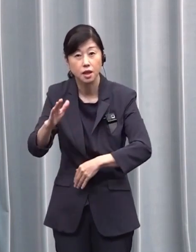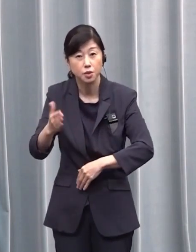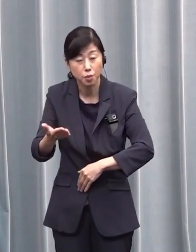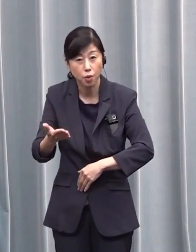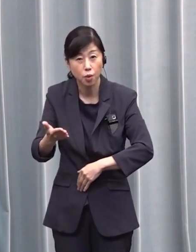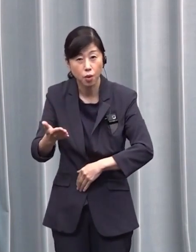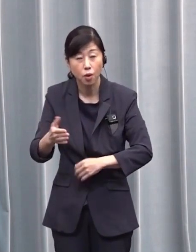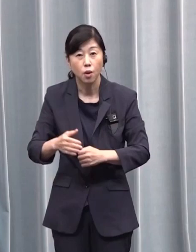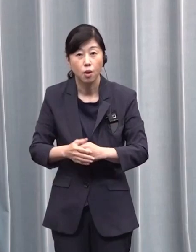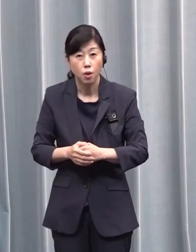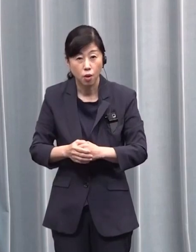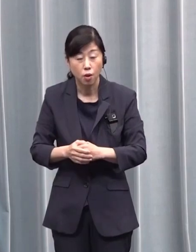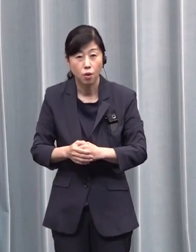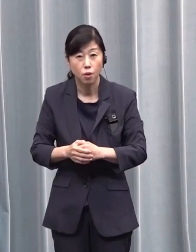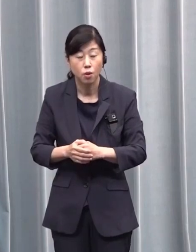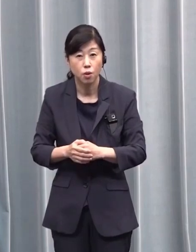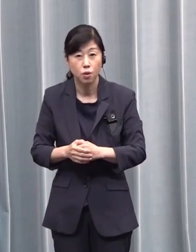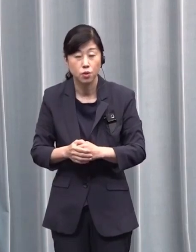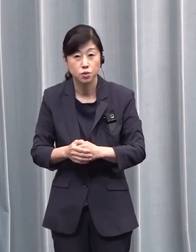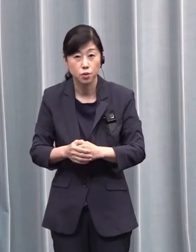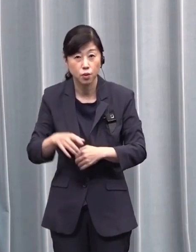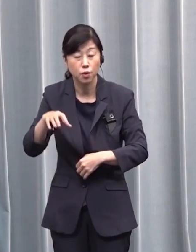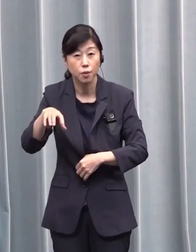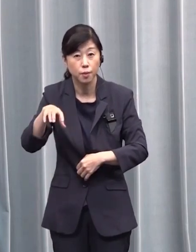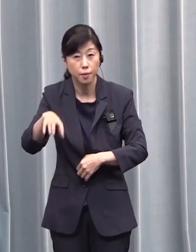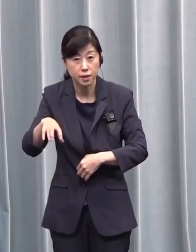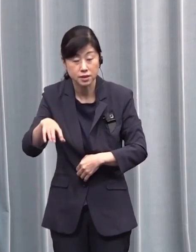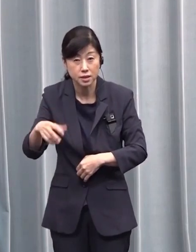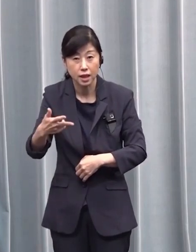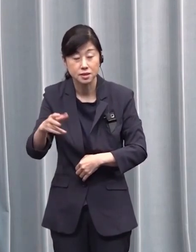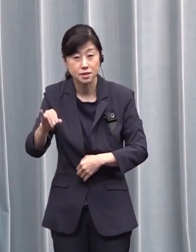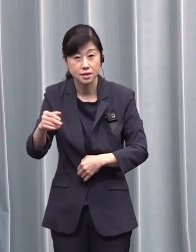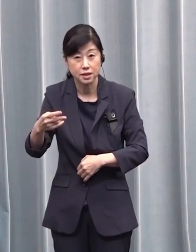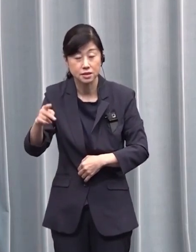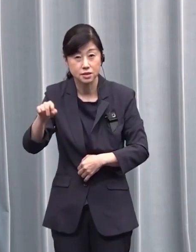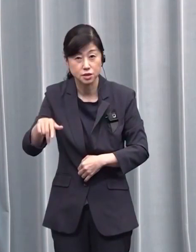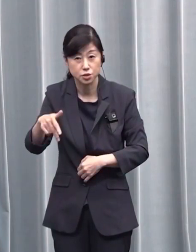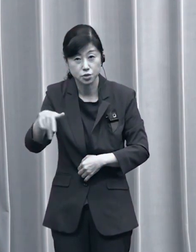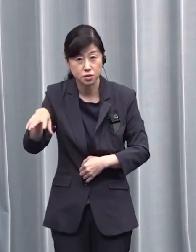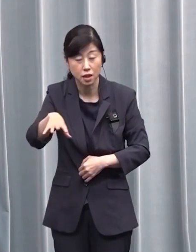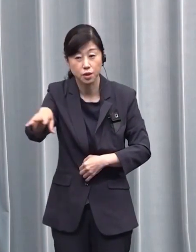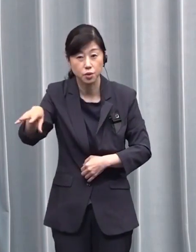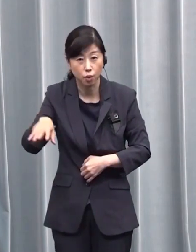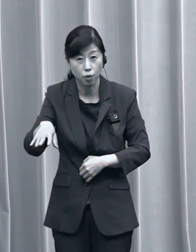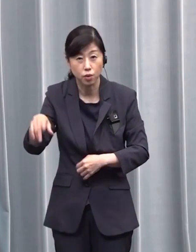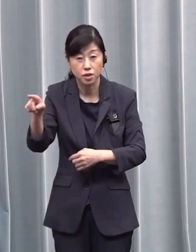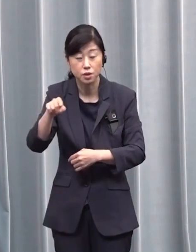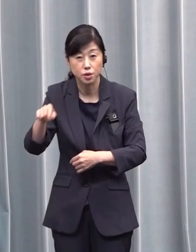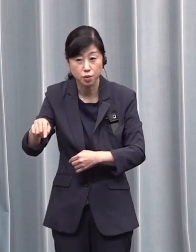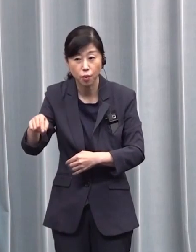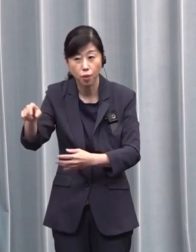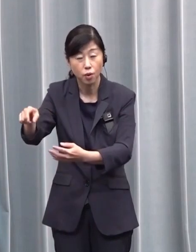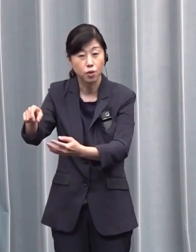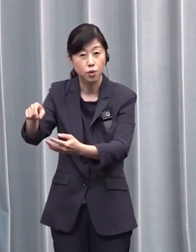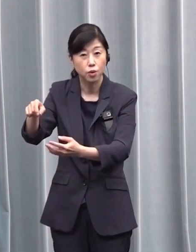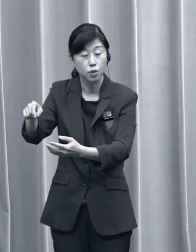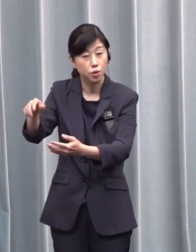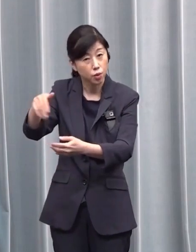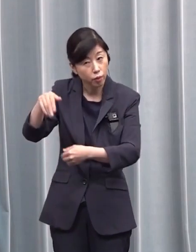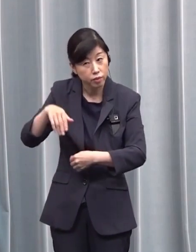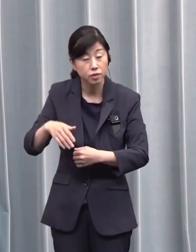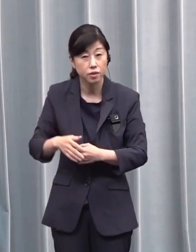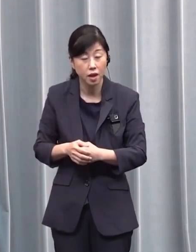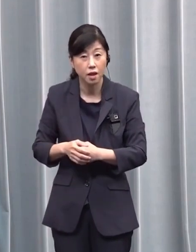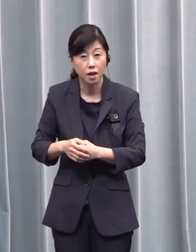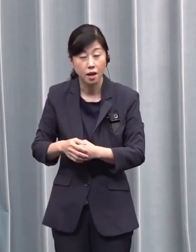川氏を再度を呼び出して結局そこで帰らせたと、こんなひどい話もあったそうです。つまり個別